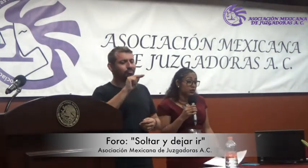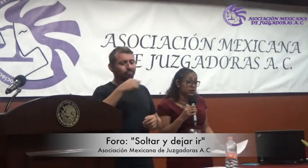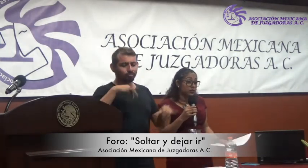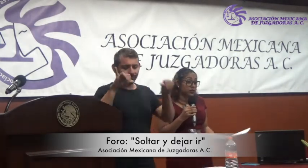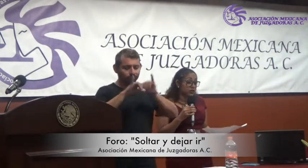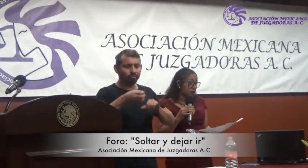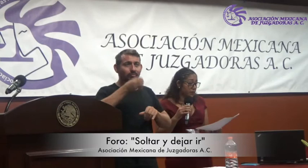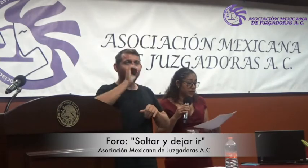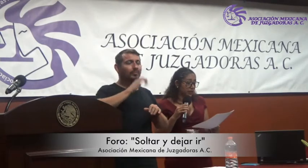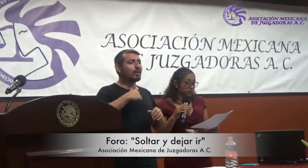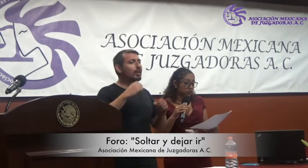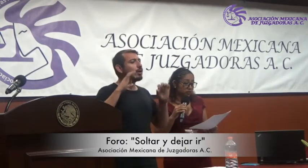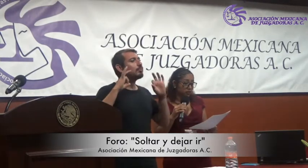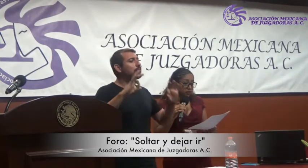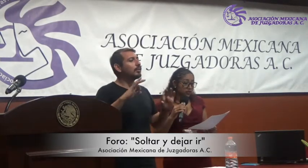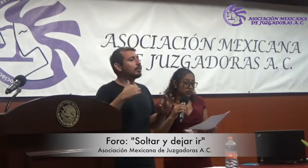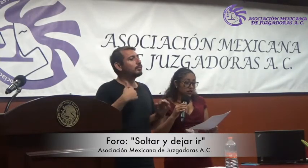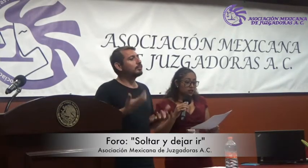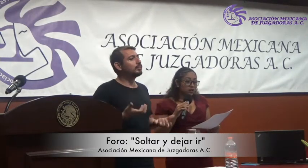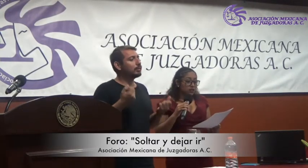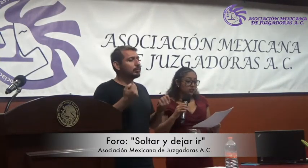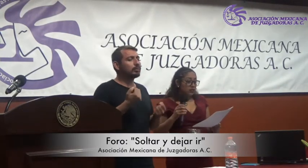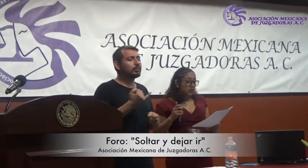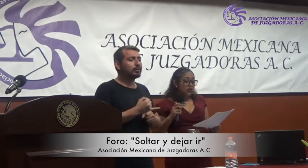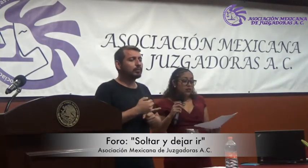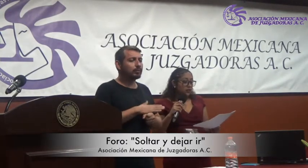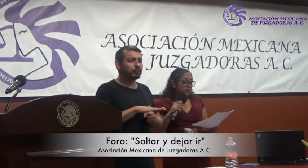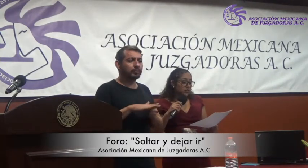podido evitar.